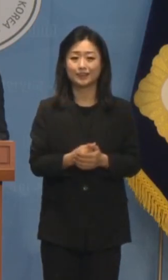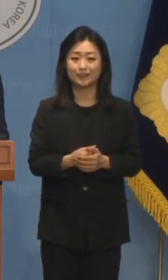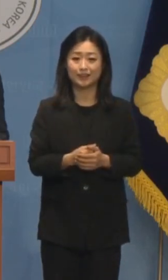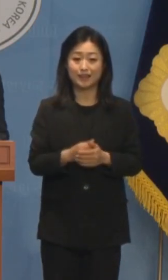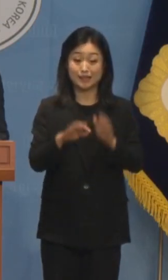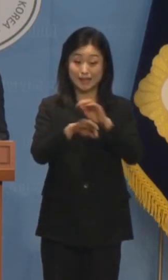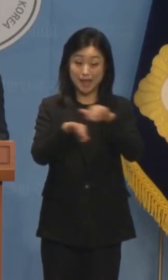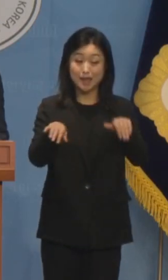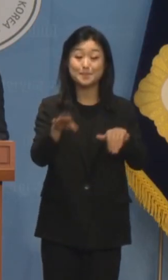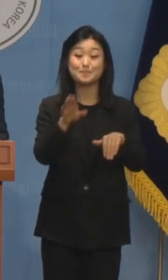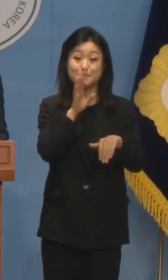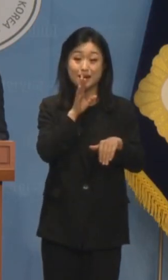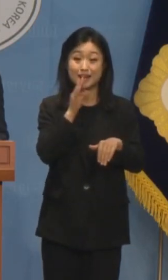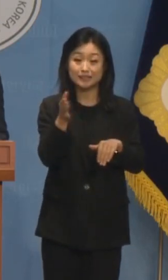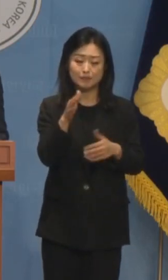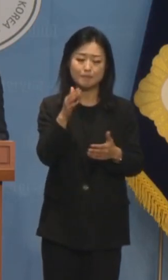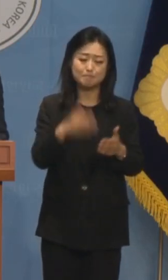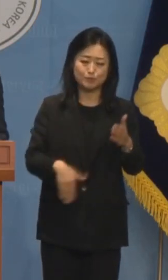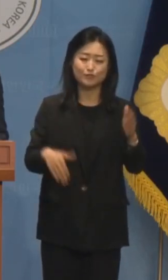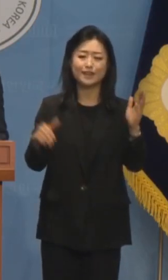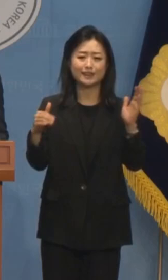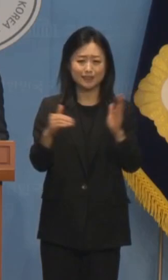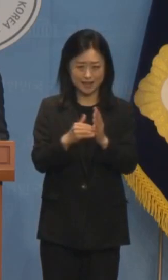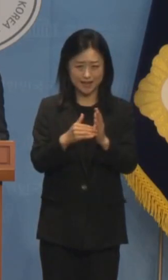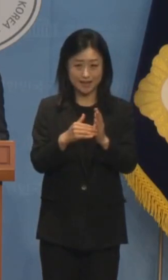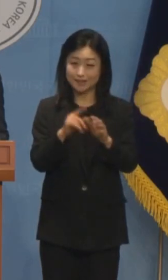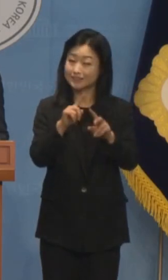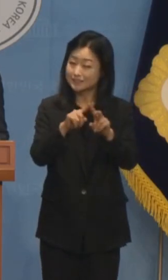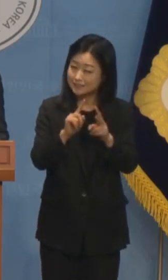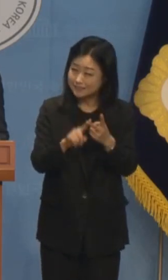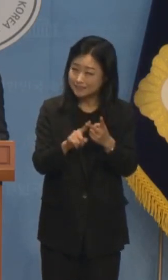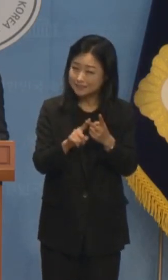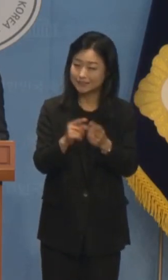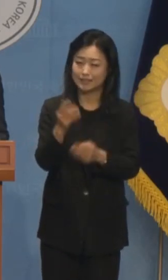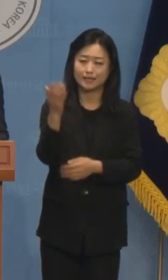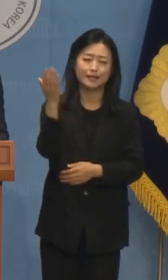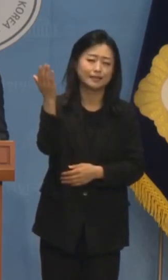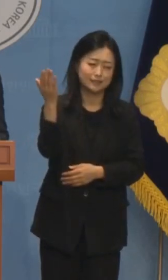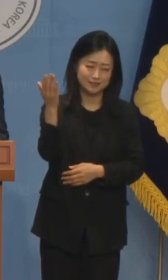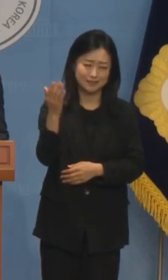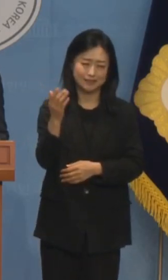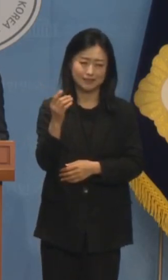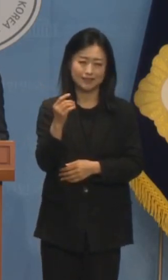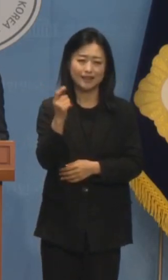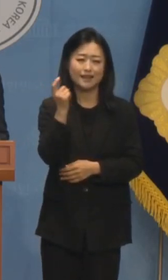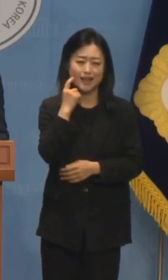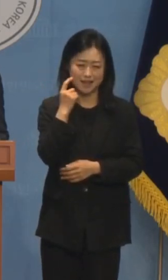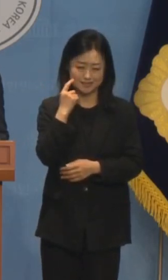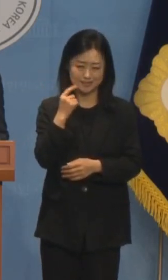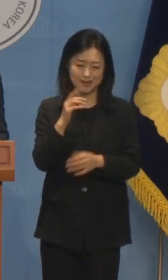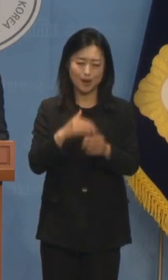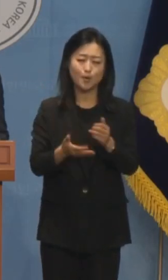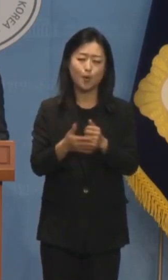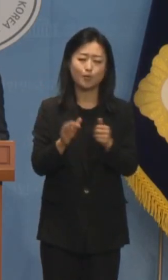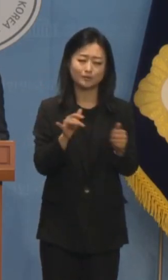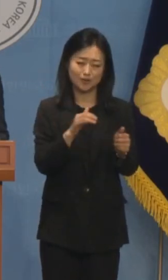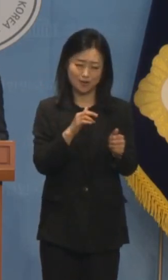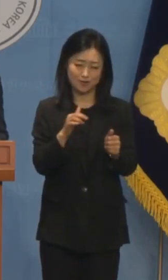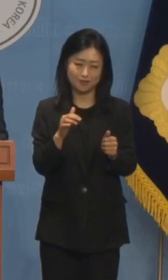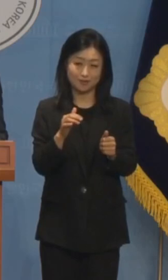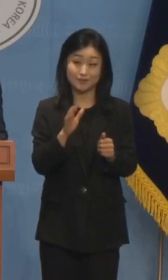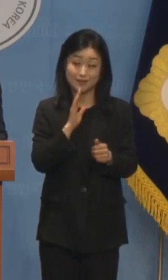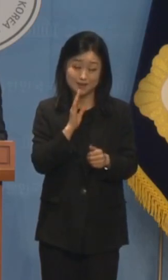개입은 했는데 미수에 그쳤다. 혹은 그분께서 허위로 공천 장사를 했다는